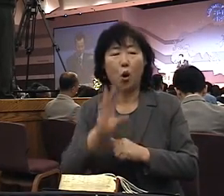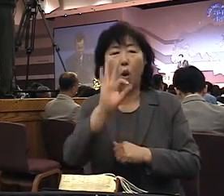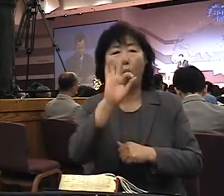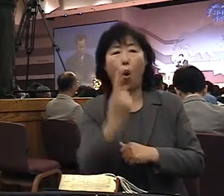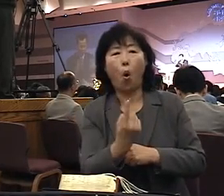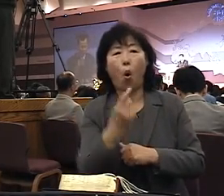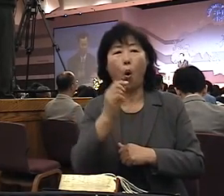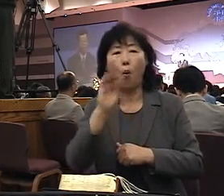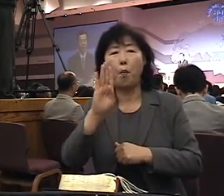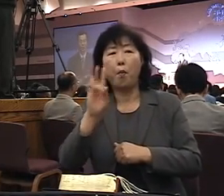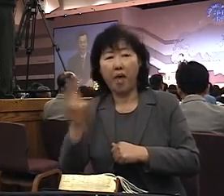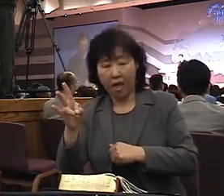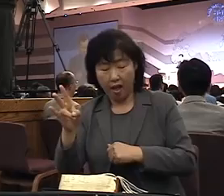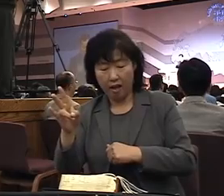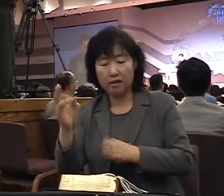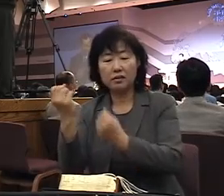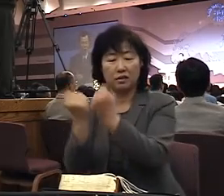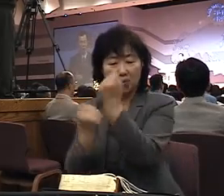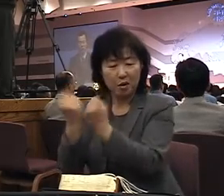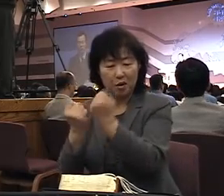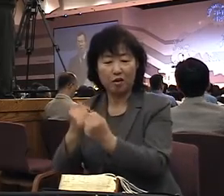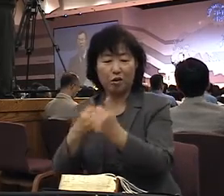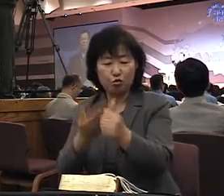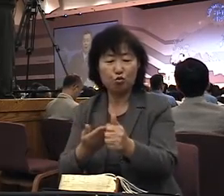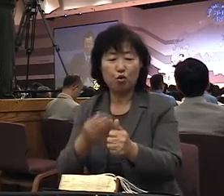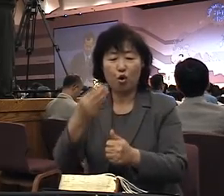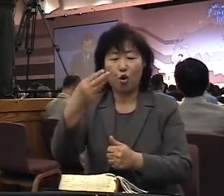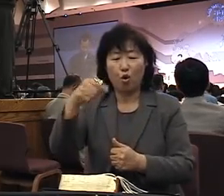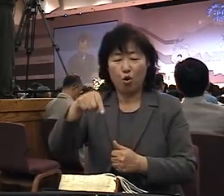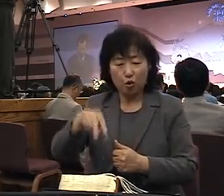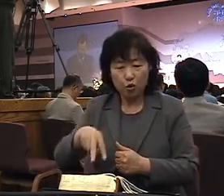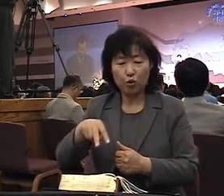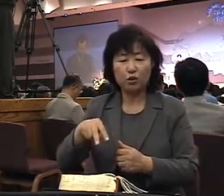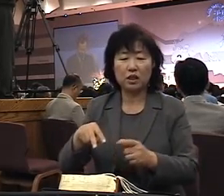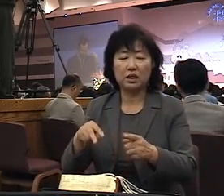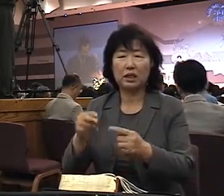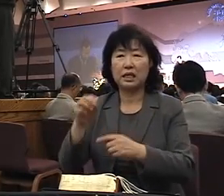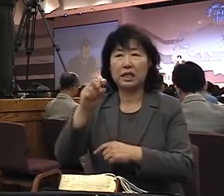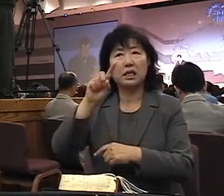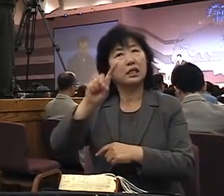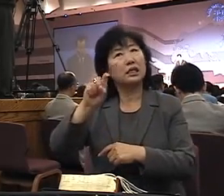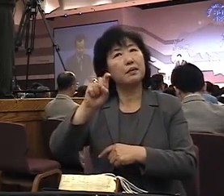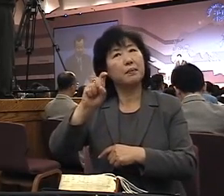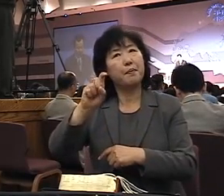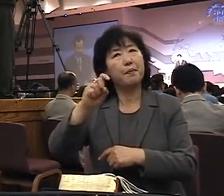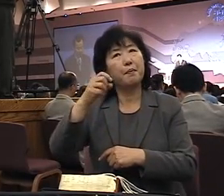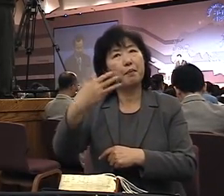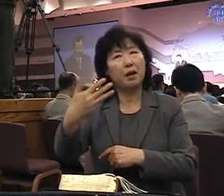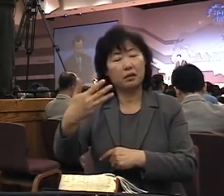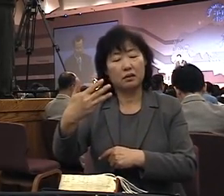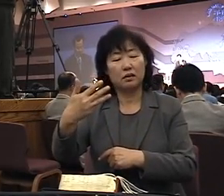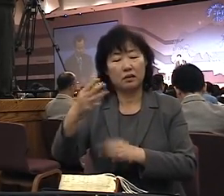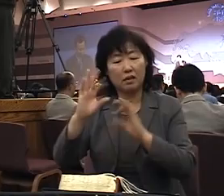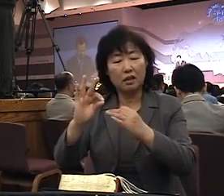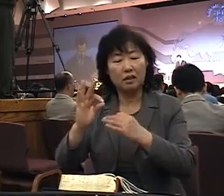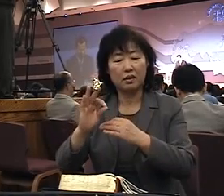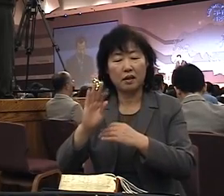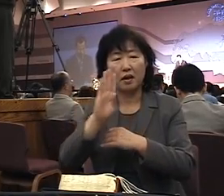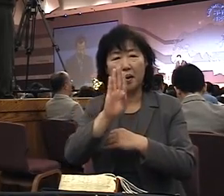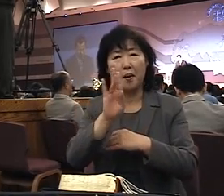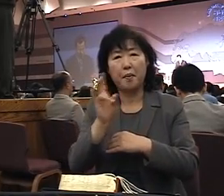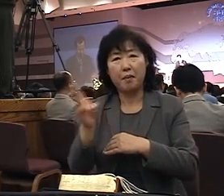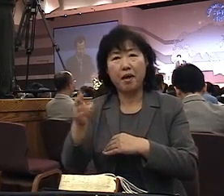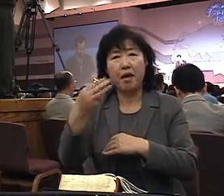설명하면서 룻기의 결론은 그런데 18절부터 베레스로 돌아가 베레스의 세계는 이러하니라. 베레스는